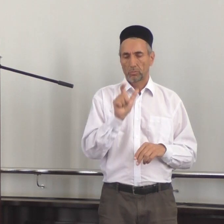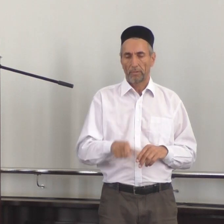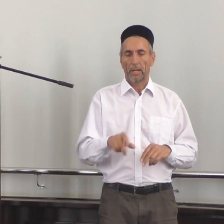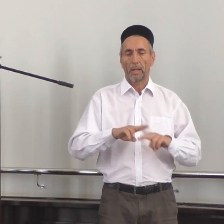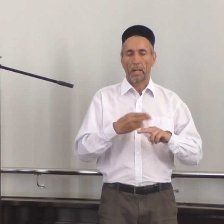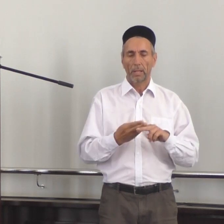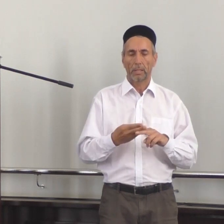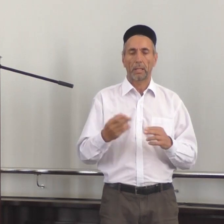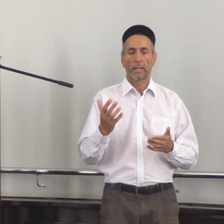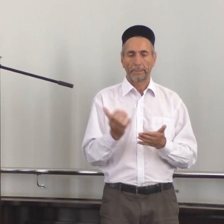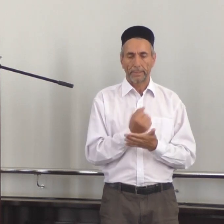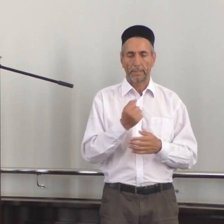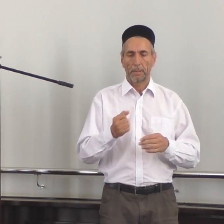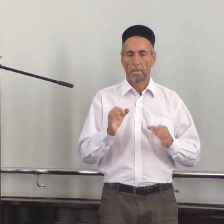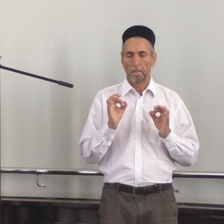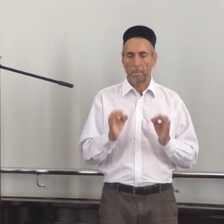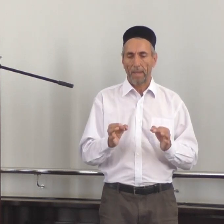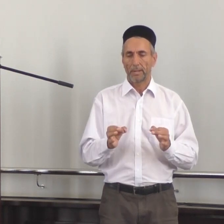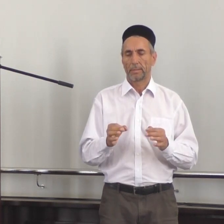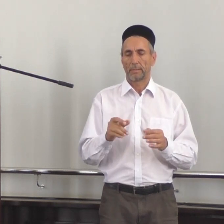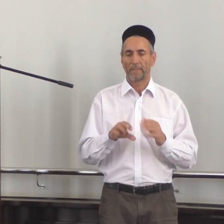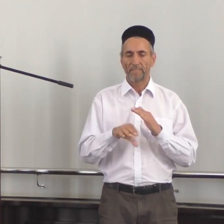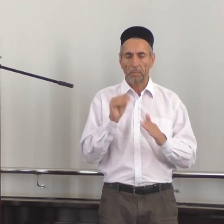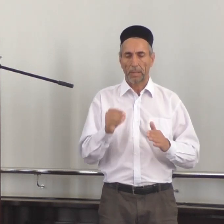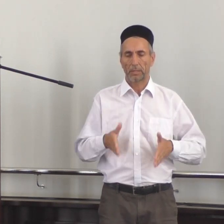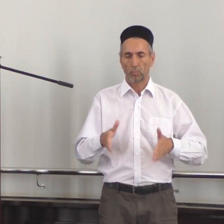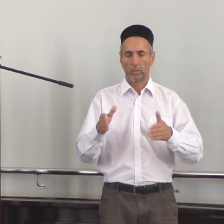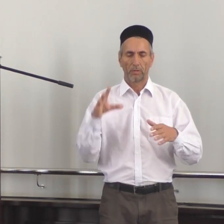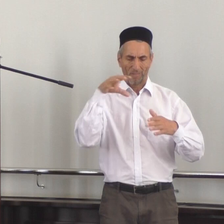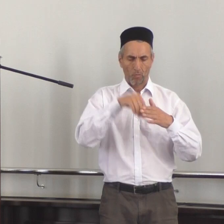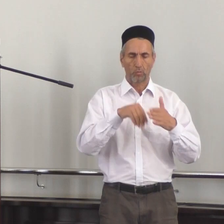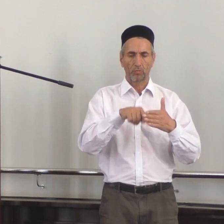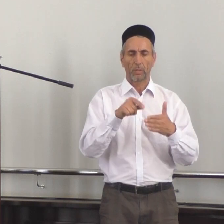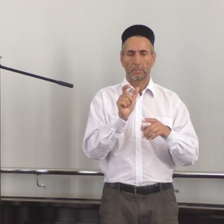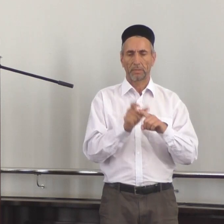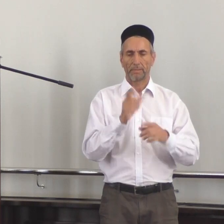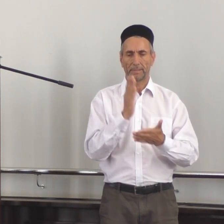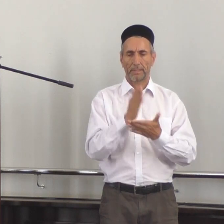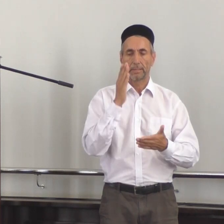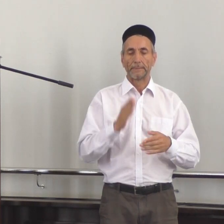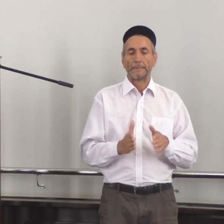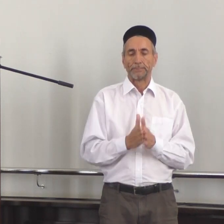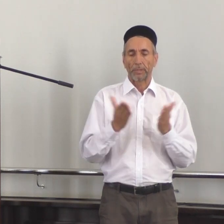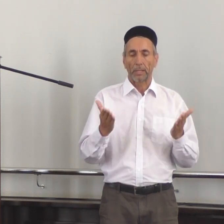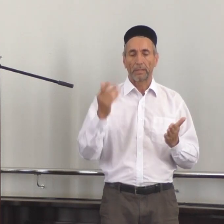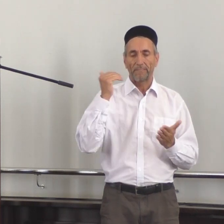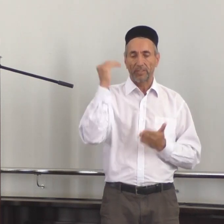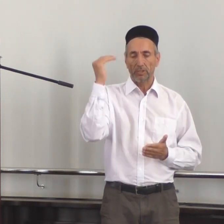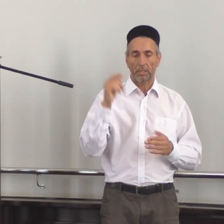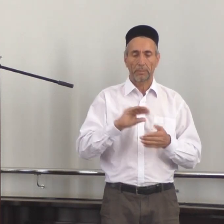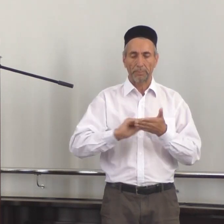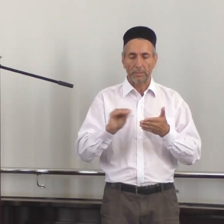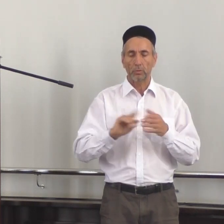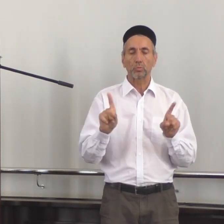balasına qoğılışlı bolğan мәгълүмәт шунда җыелган. Аллаһ Раббыбыз Коръани Кәримдә булай